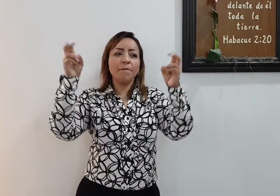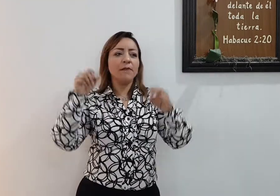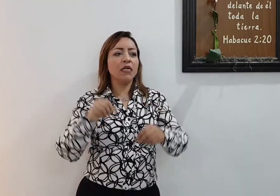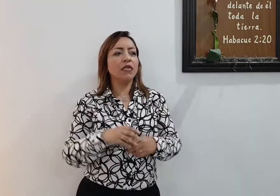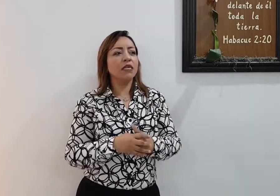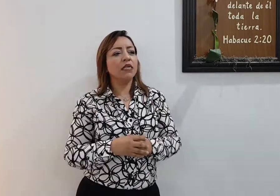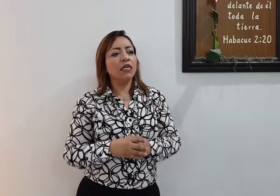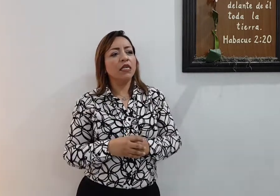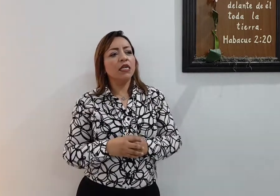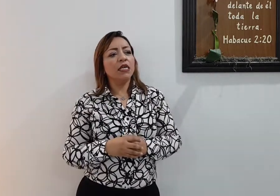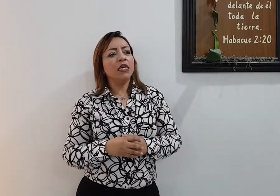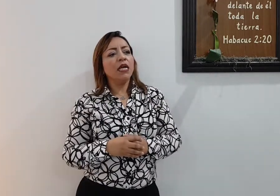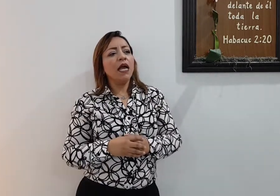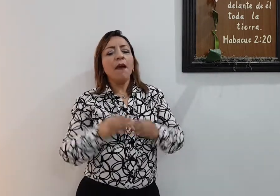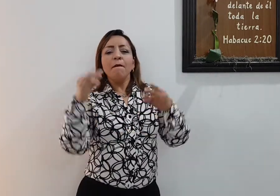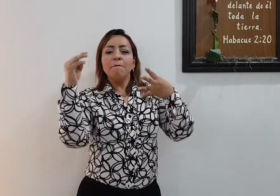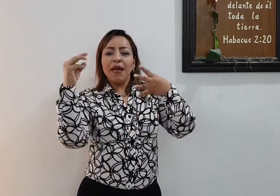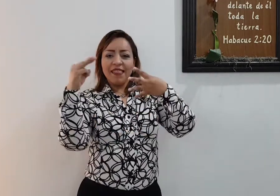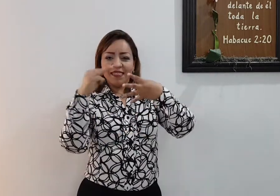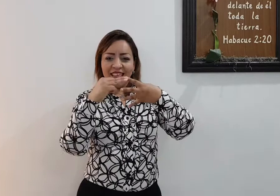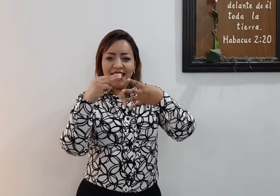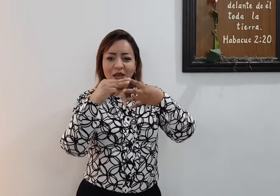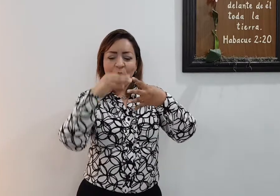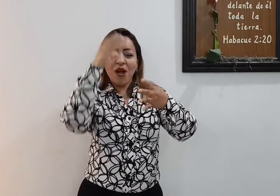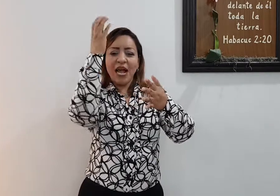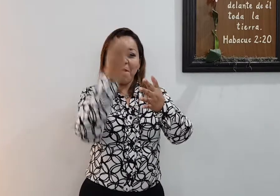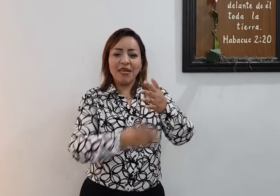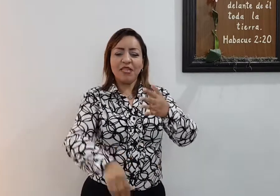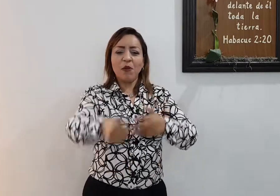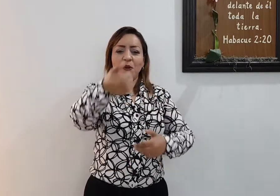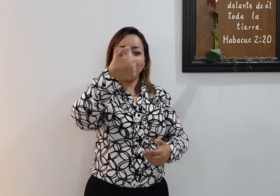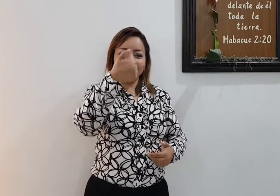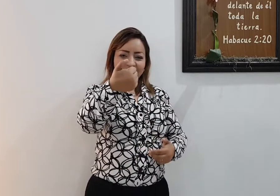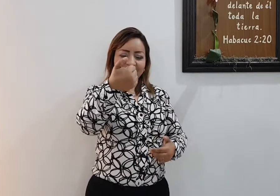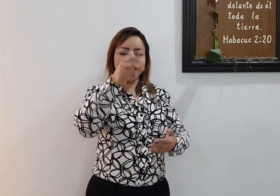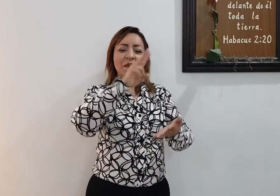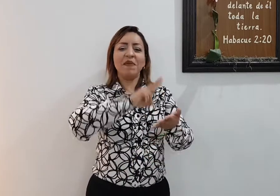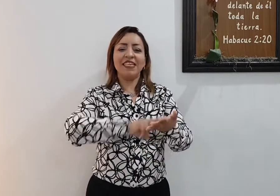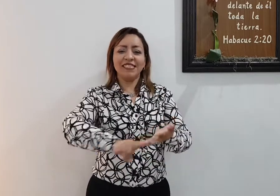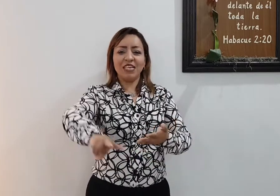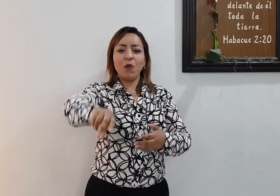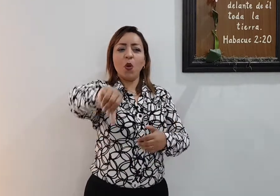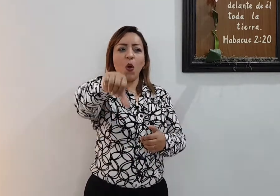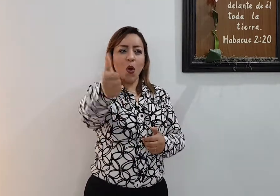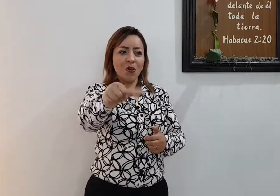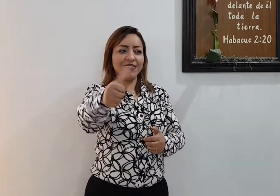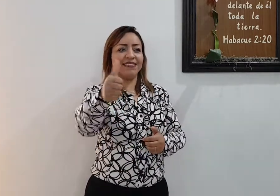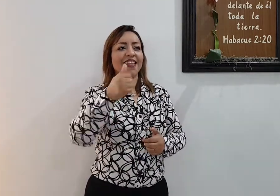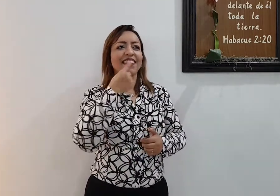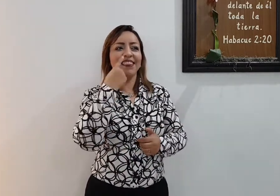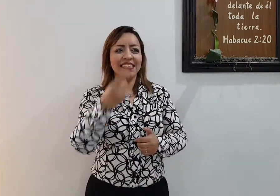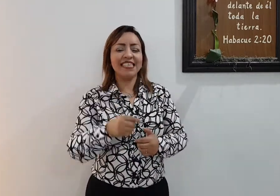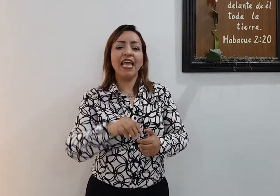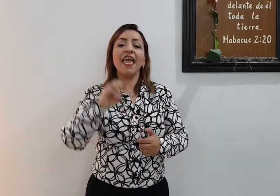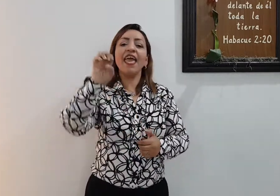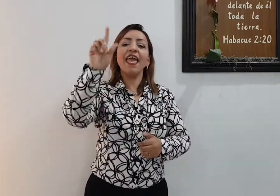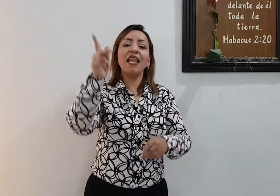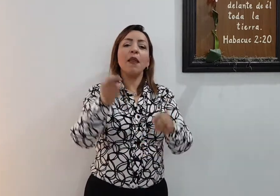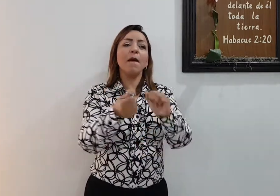está esto? ¿O en verdad le decimos, Señor, gracias porque hay mucha gente que no tiene que comer? Y a nosotros aquí se nos echa a perder la